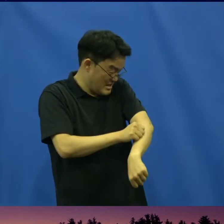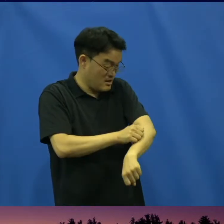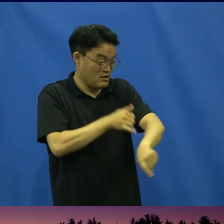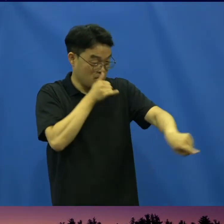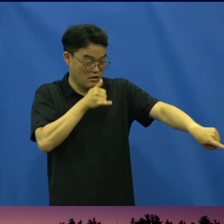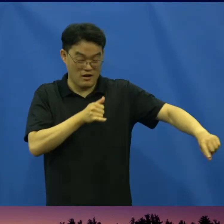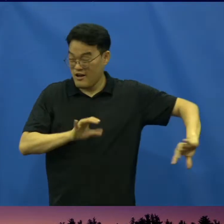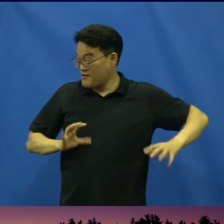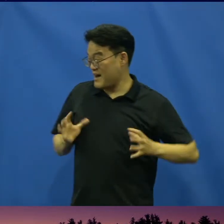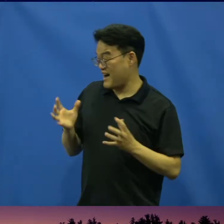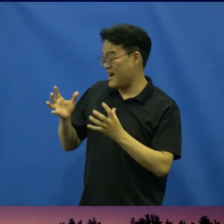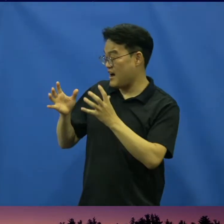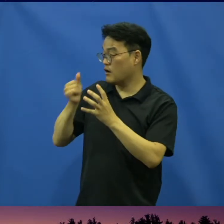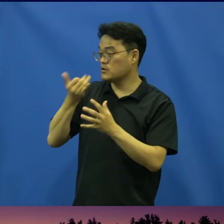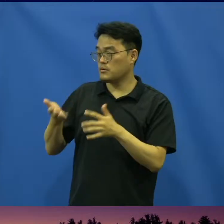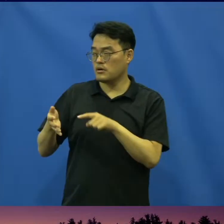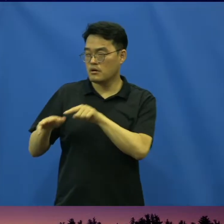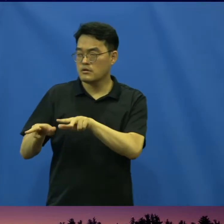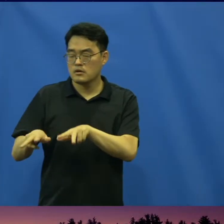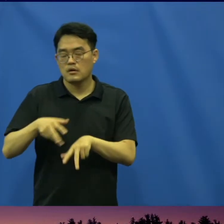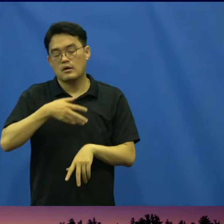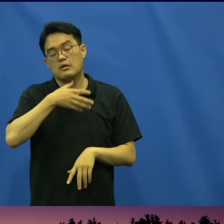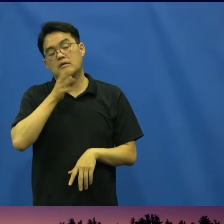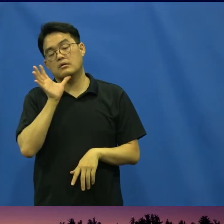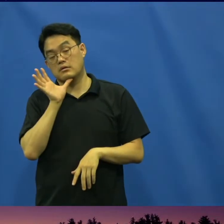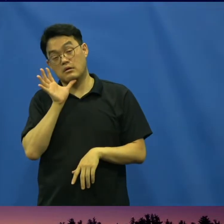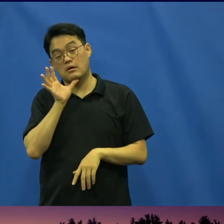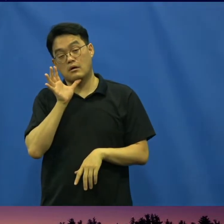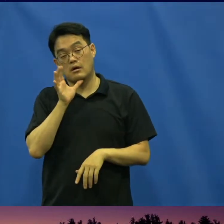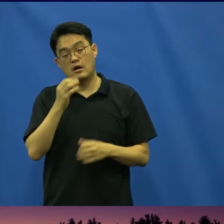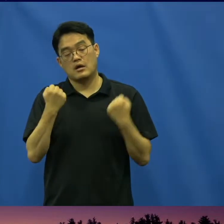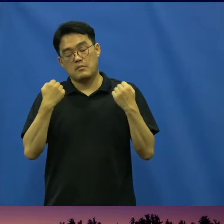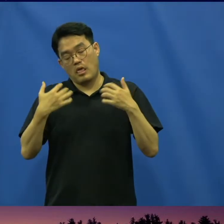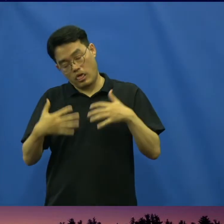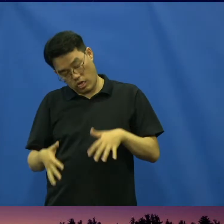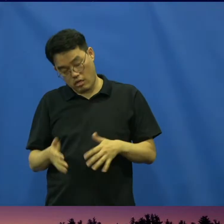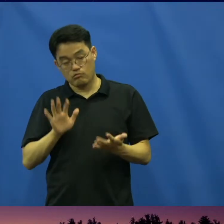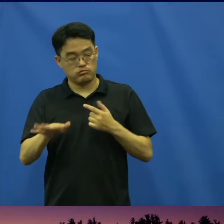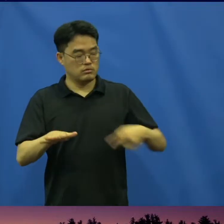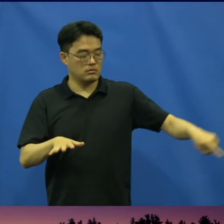여러분, 인간의 지혜가 대단하잖아요. 컴퓨터를 만든 거 얼마나 놀라운 거예요, 여러분.